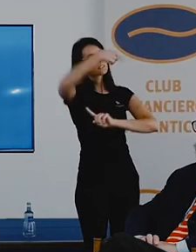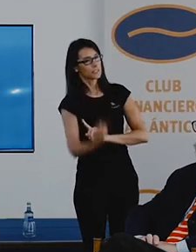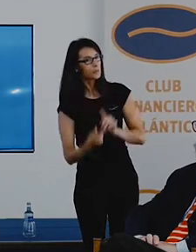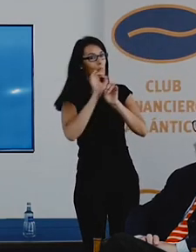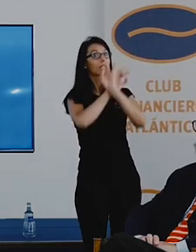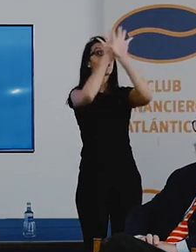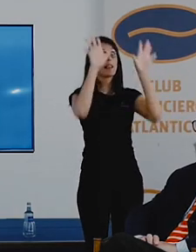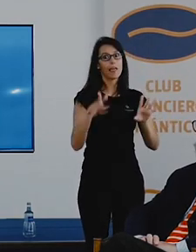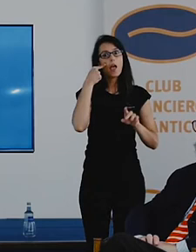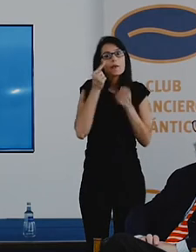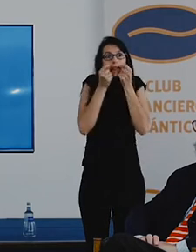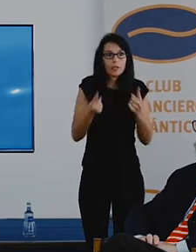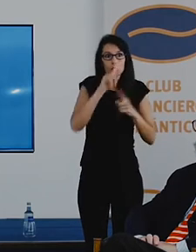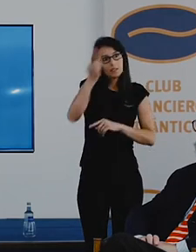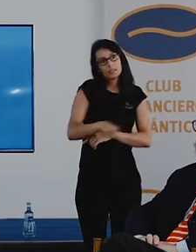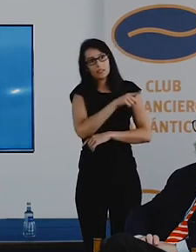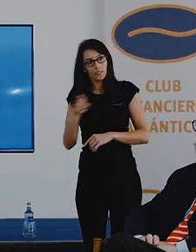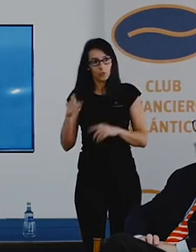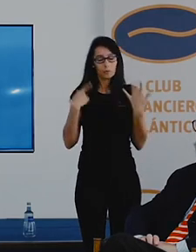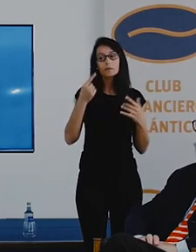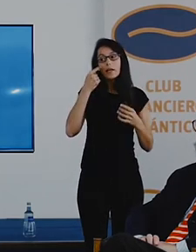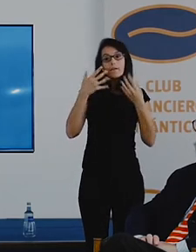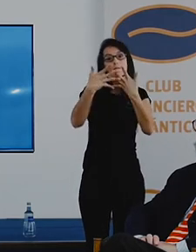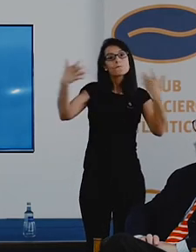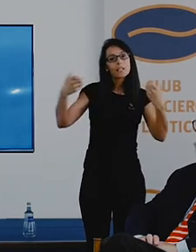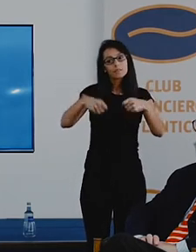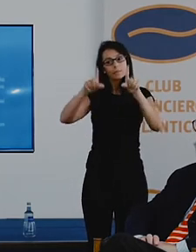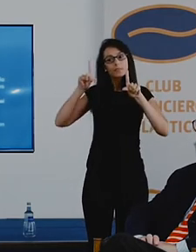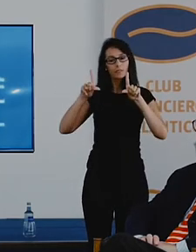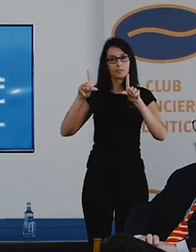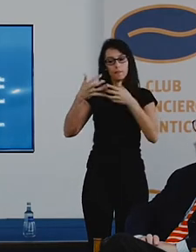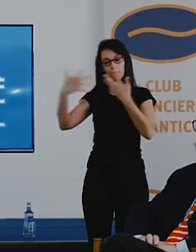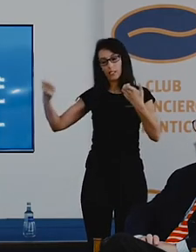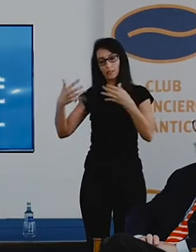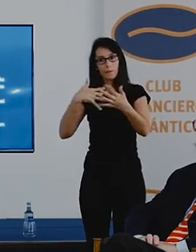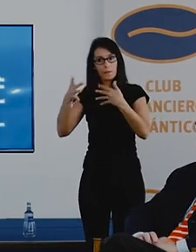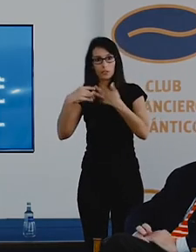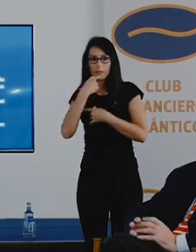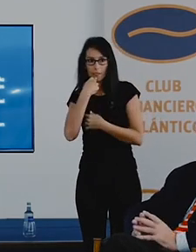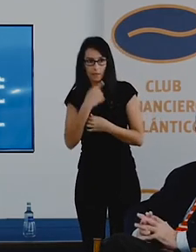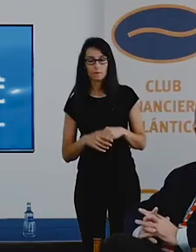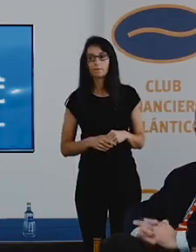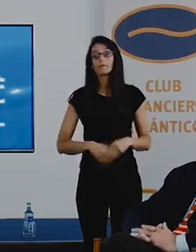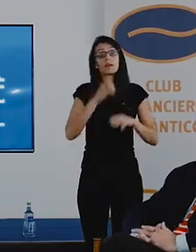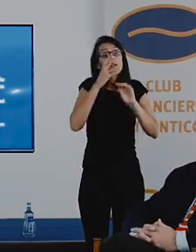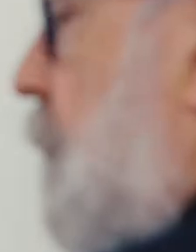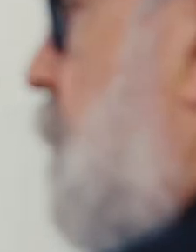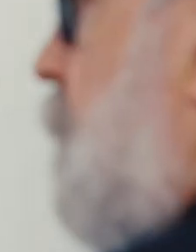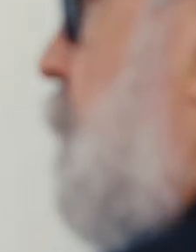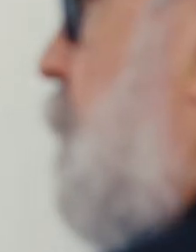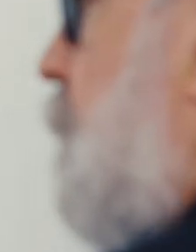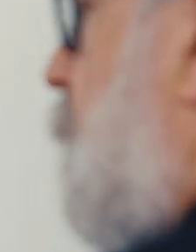claro, si es que ya no la habéis visto, porque esa frase das manos, ¿vale? Bueno, por empezar por el